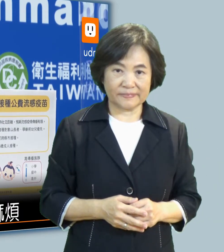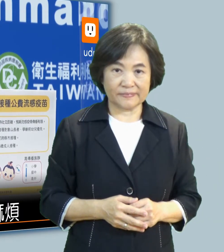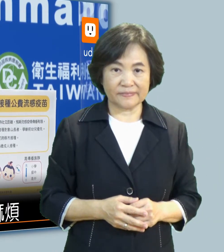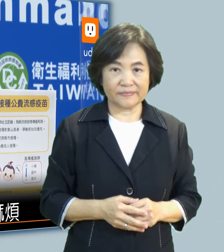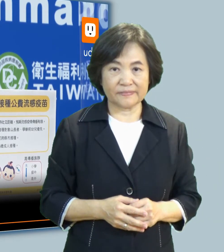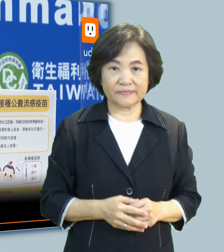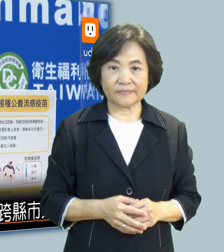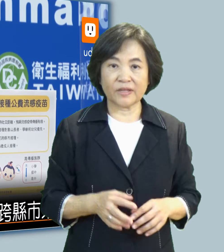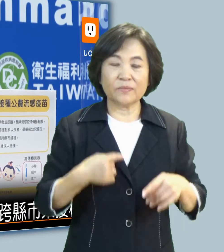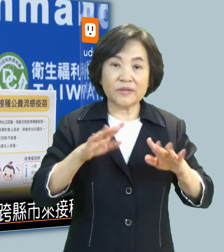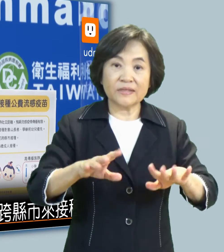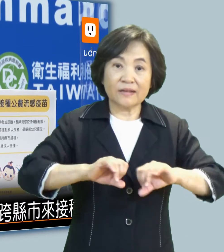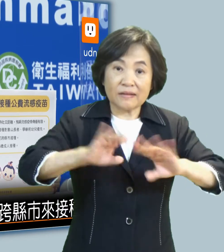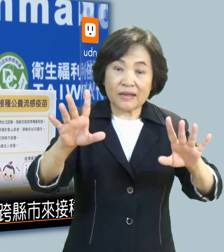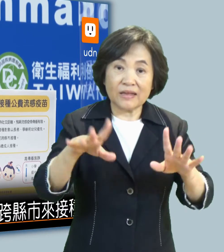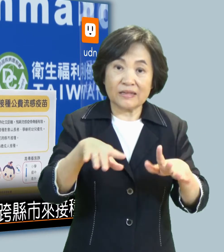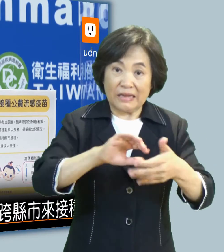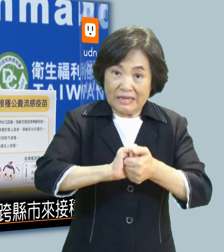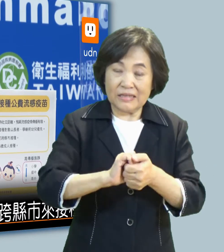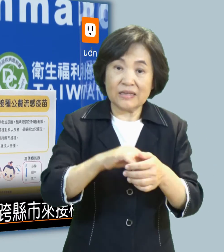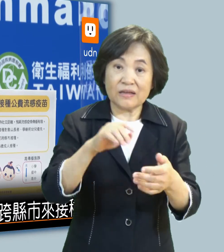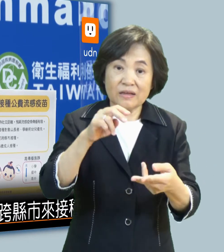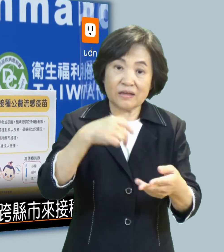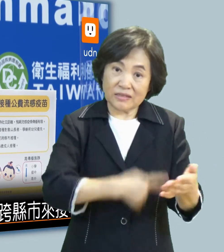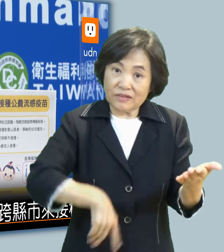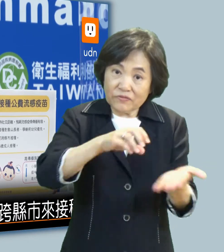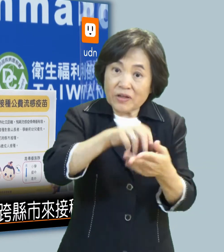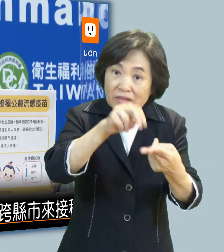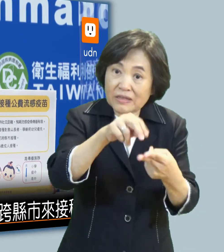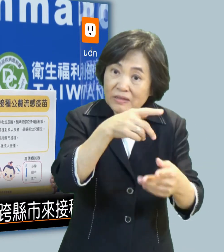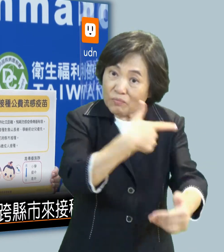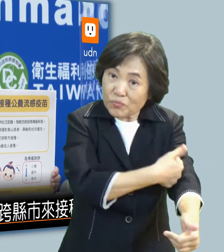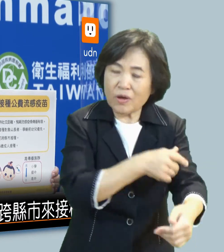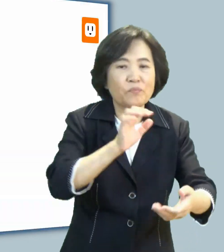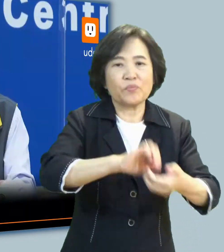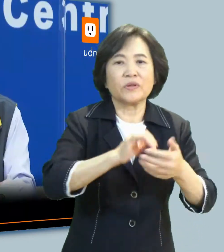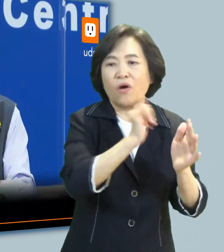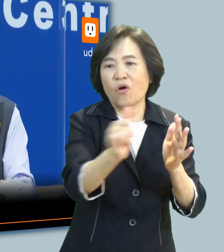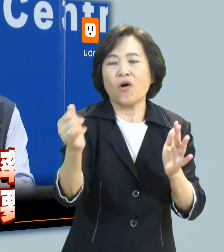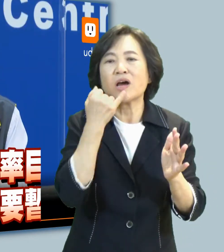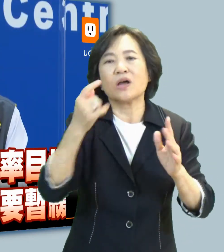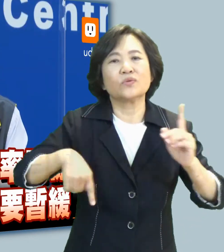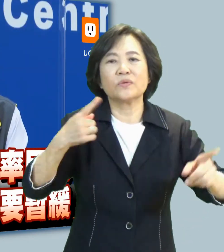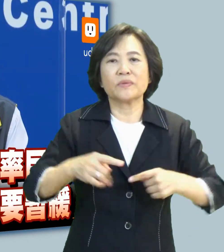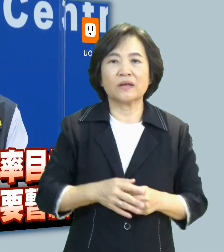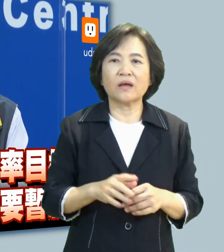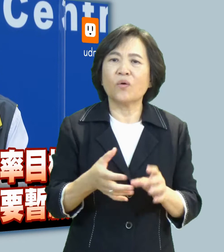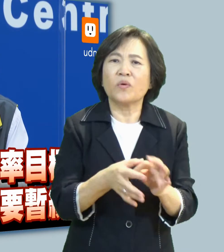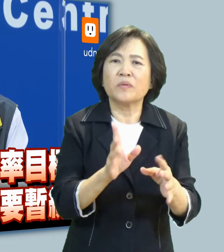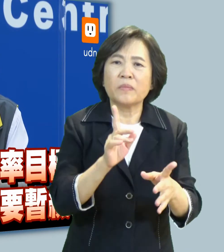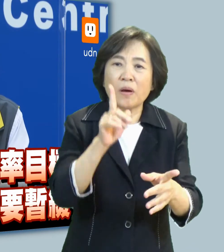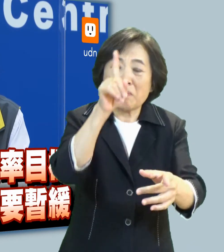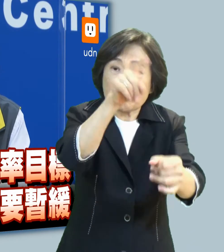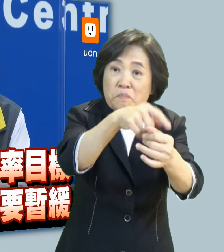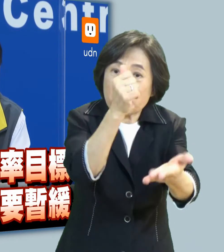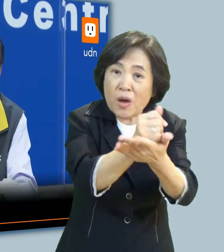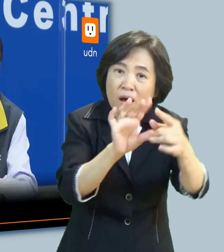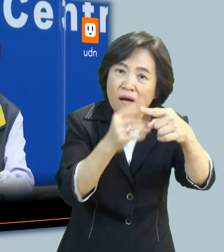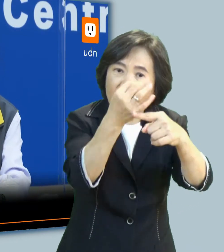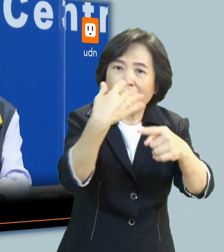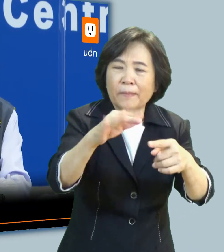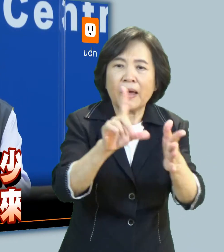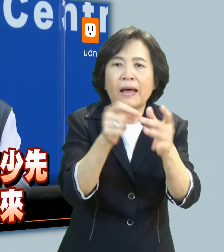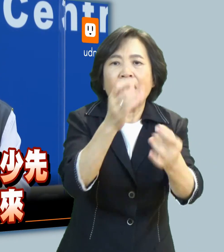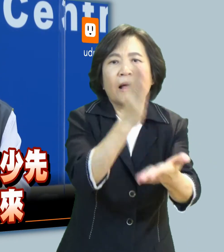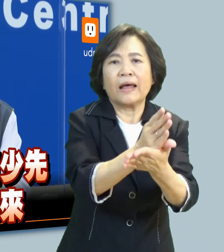麻烦了哈，所以不限户籍地都可以跨县市来接种。 为什么目标还没达到就要暂缓？